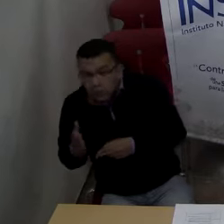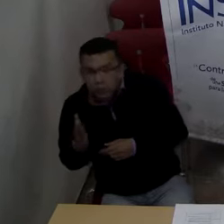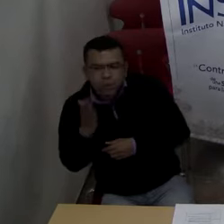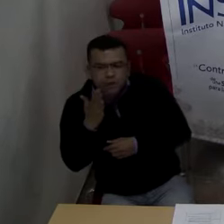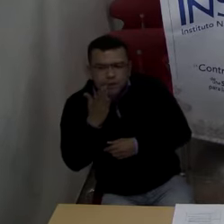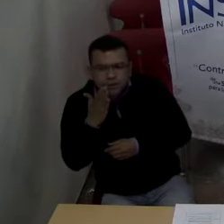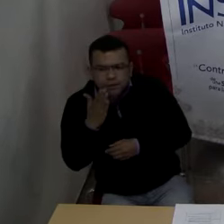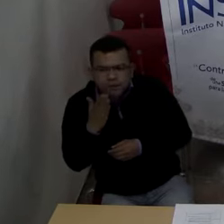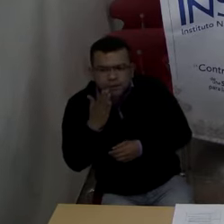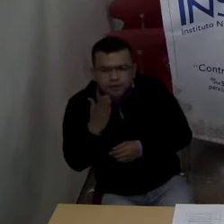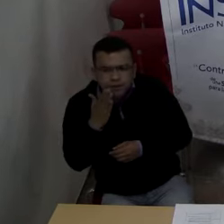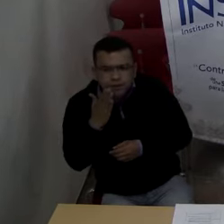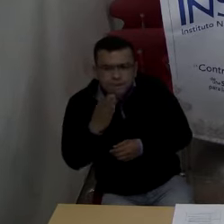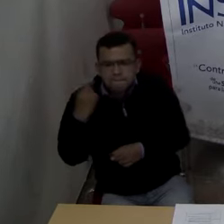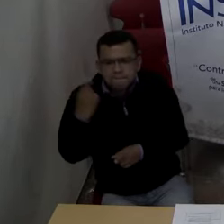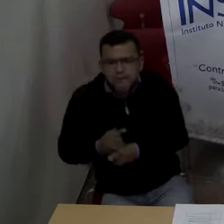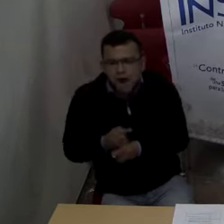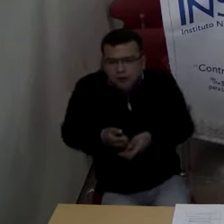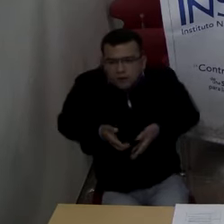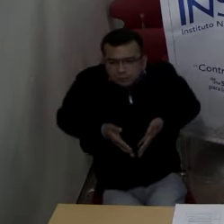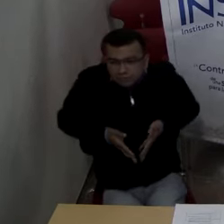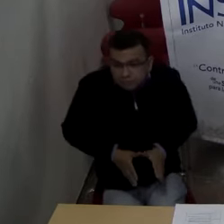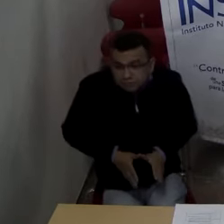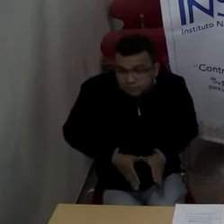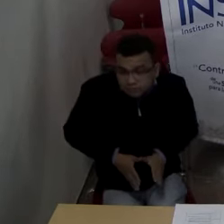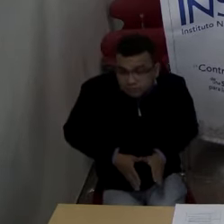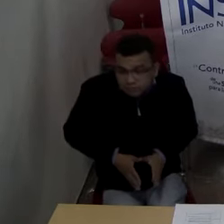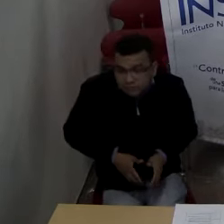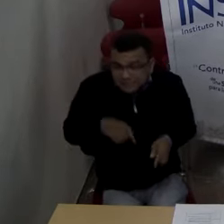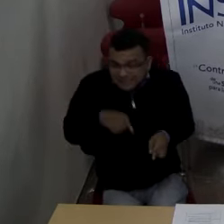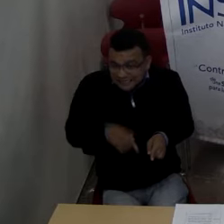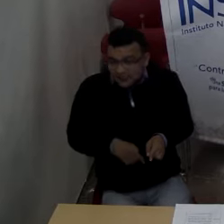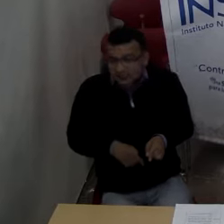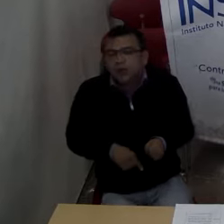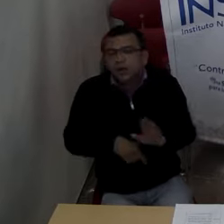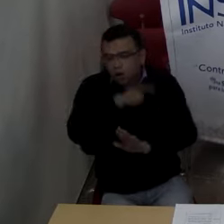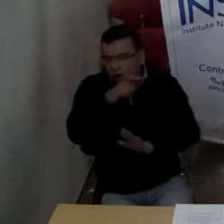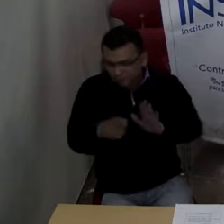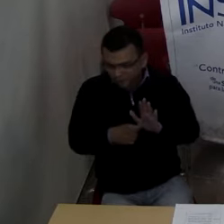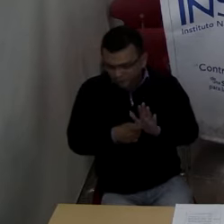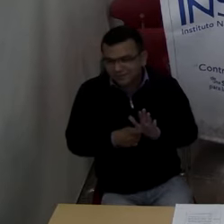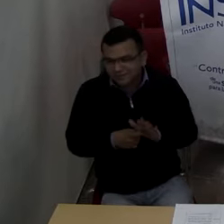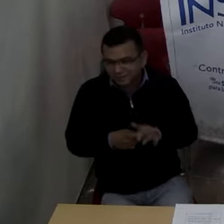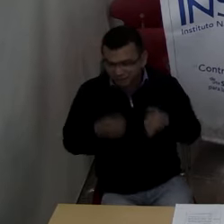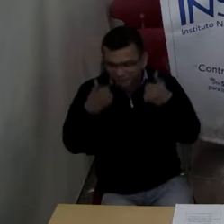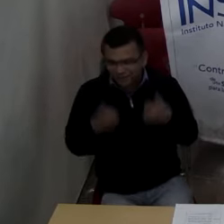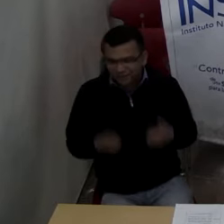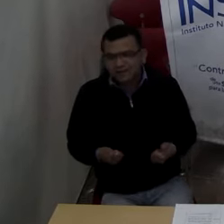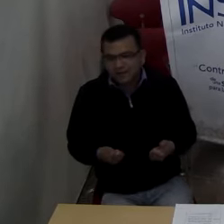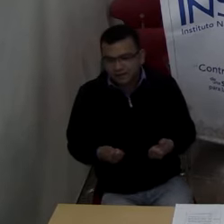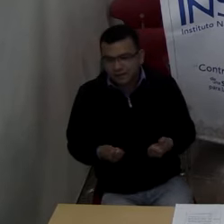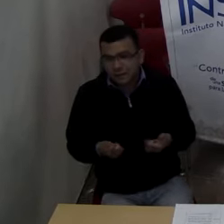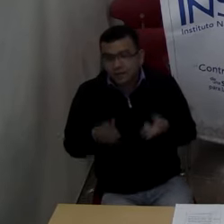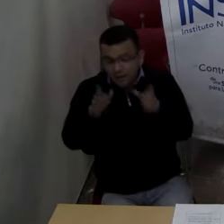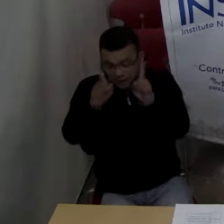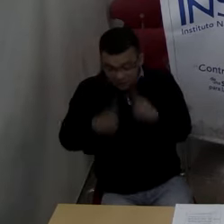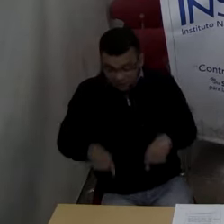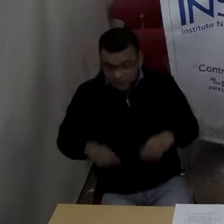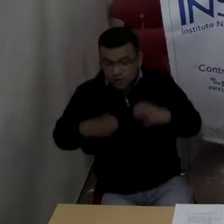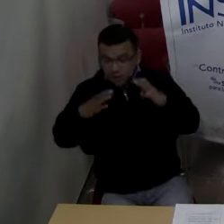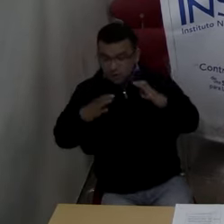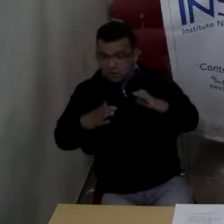solamente para el nacimiento, sino también para mejorar el metabolismo. Cosas